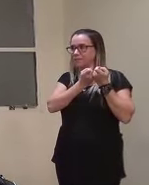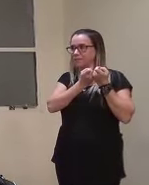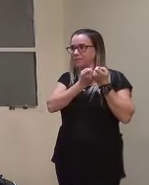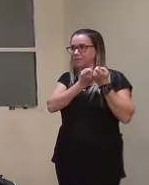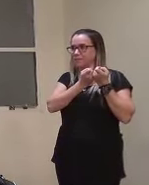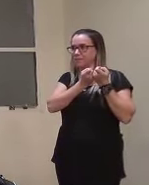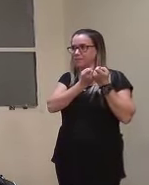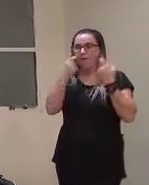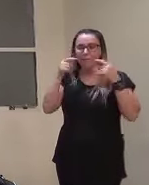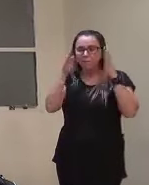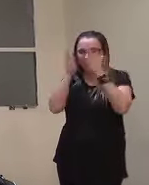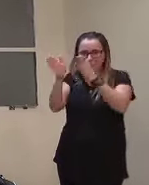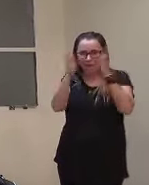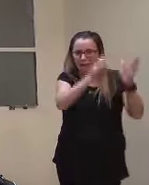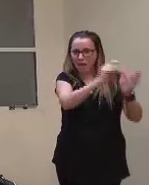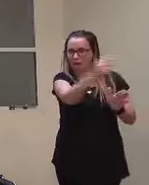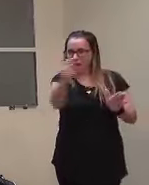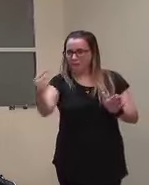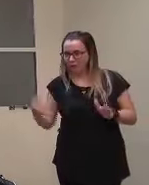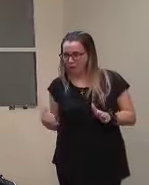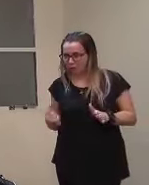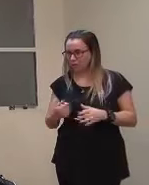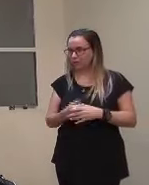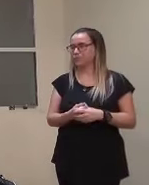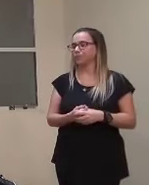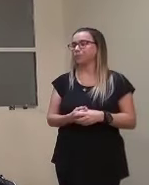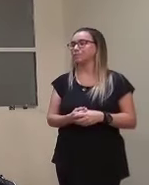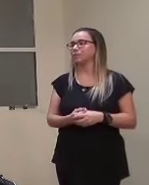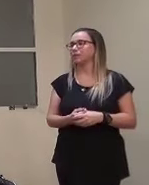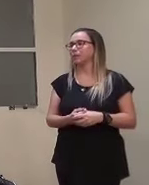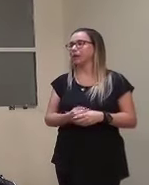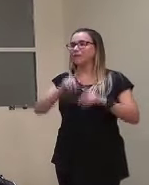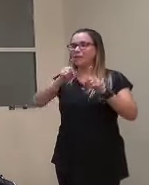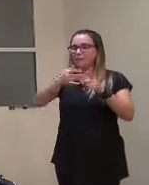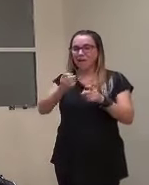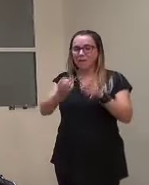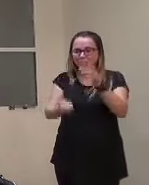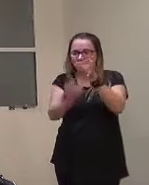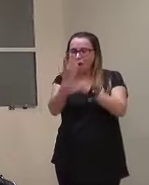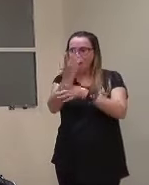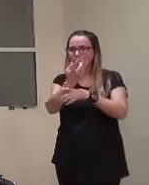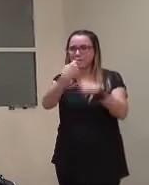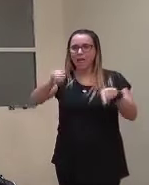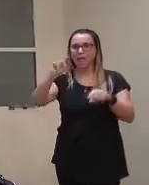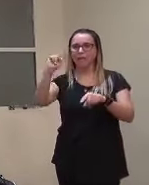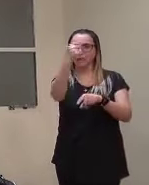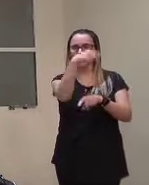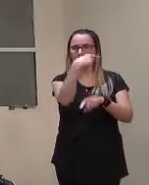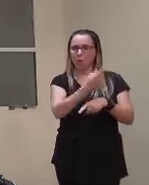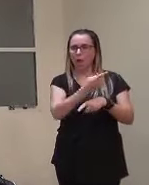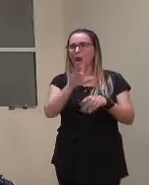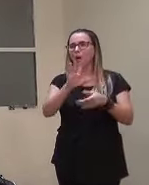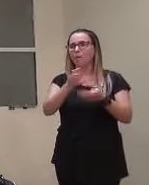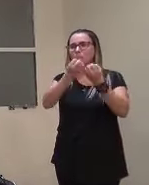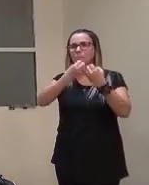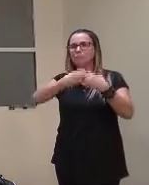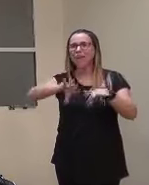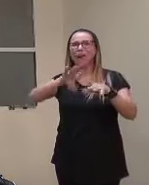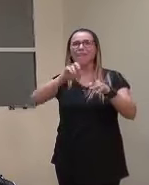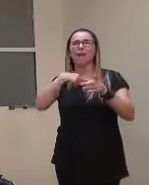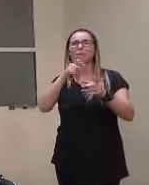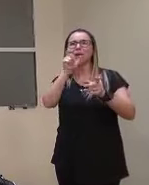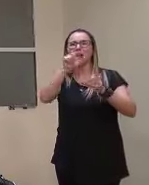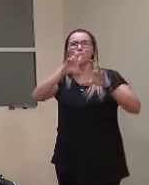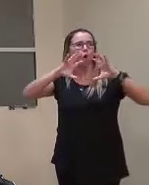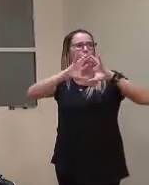particularidades que aparecen lo individual y lo colectivo